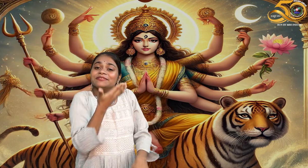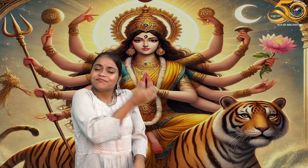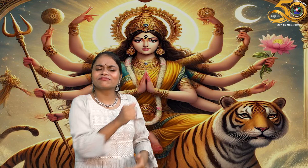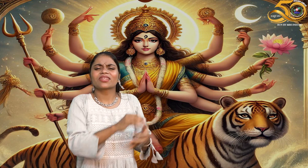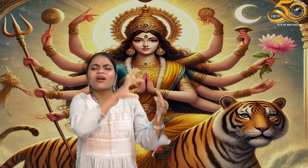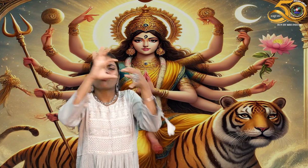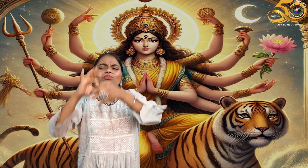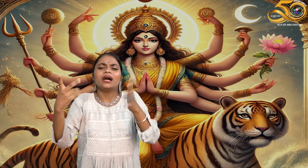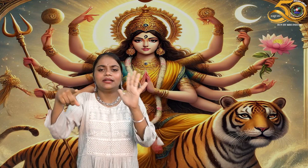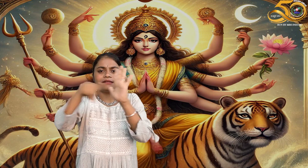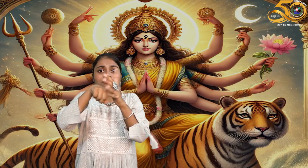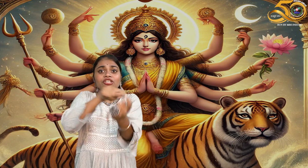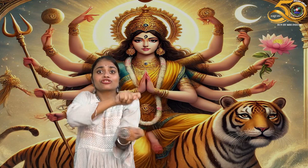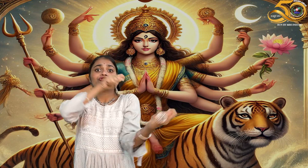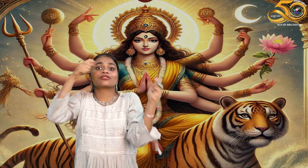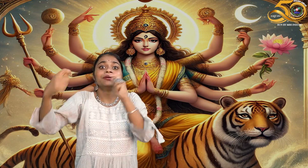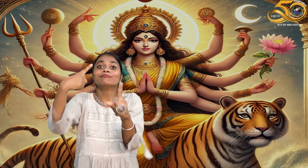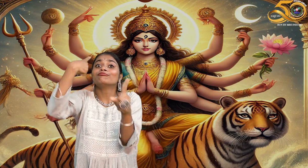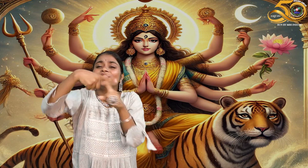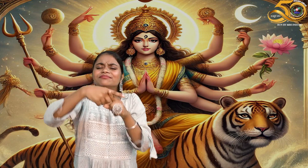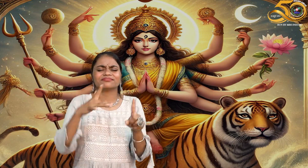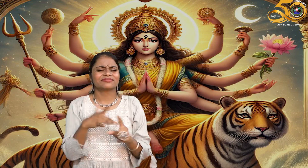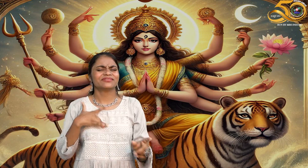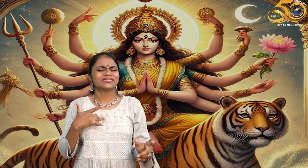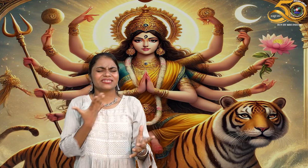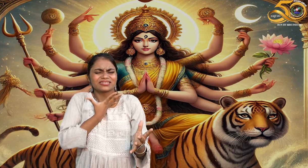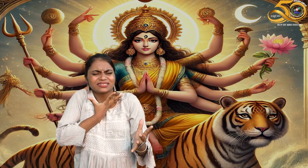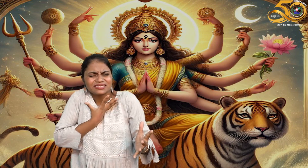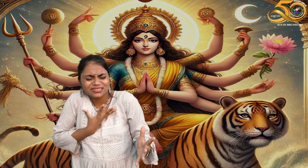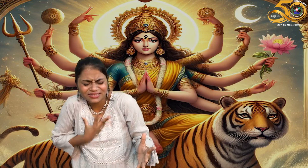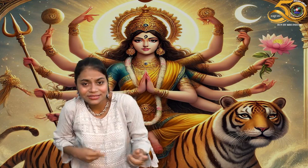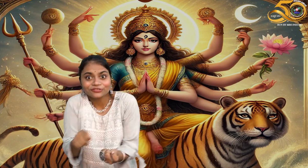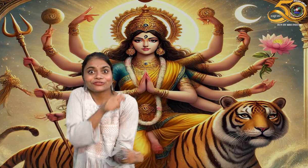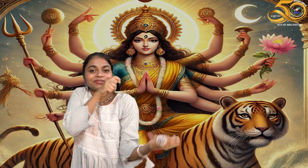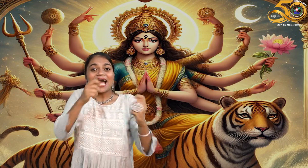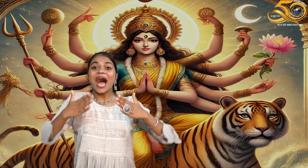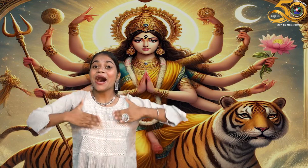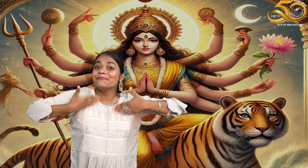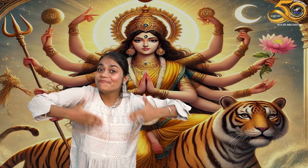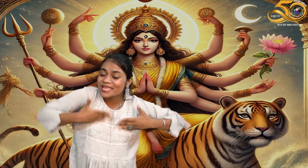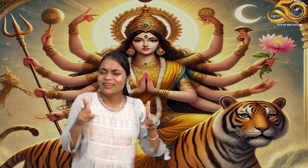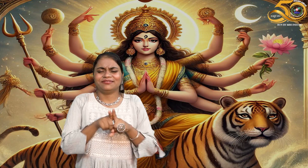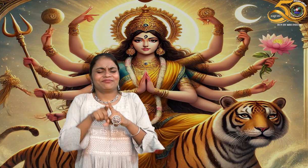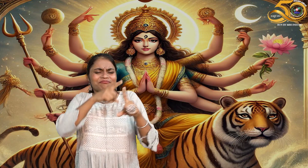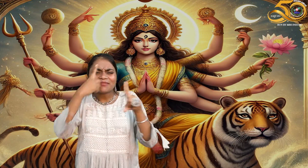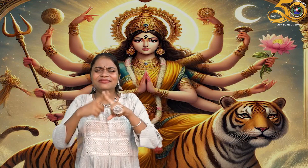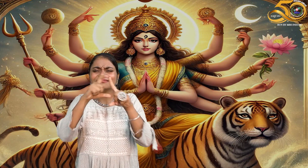कर लिया इसी कारण मा को चंद्रगंटा कहते है मा नकारतमक्ता को सकारतमक्ता में, दुख को सुख में